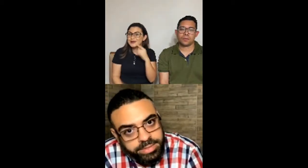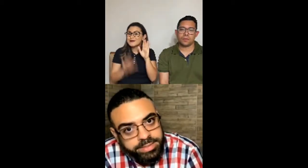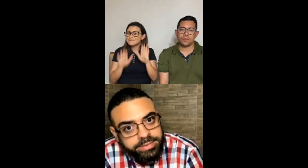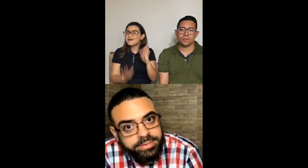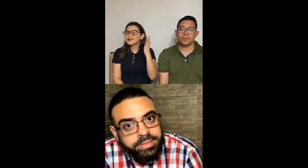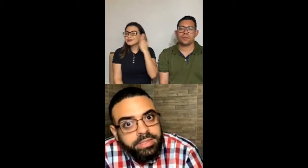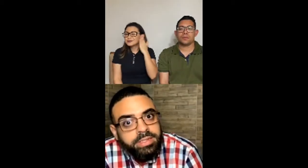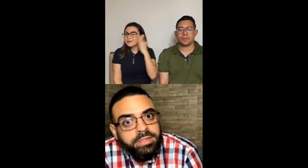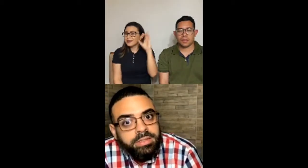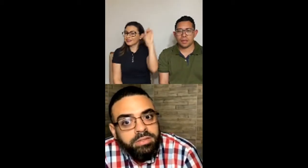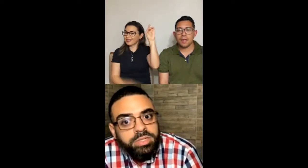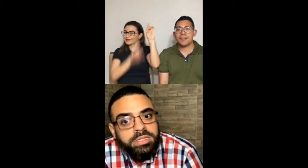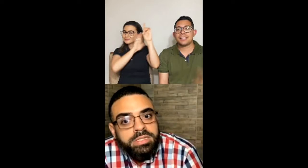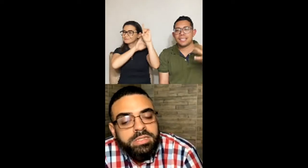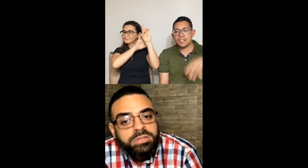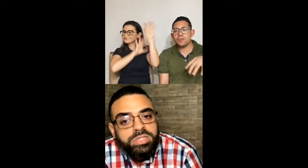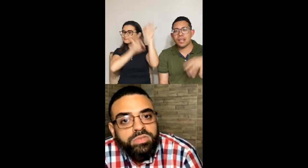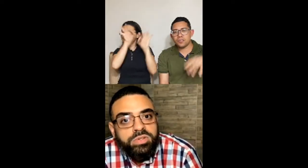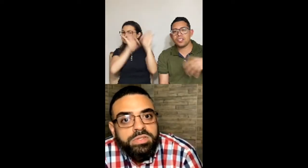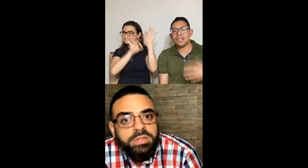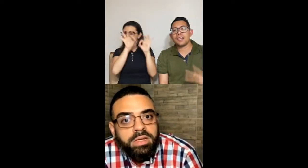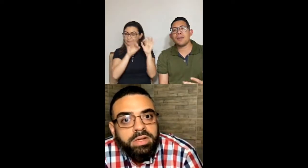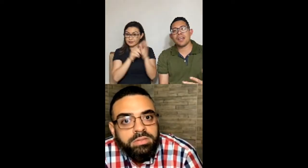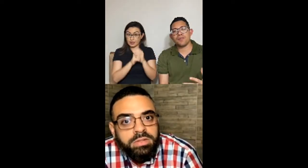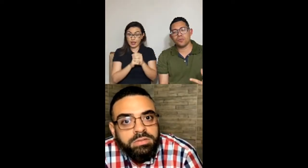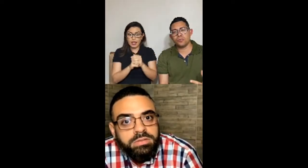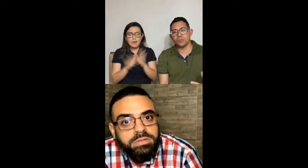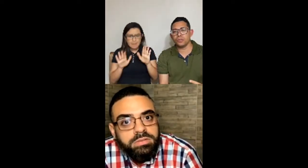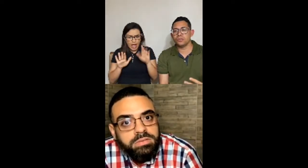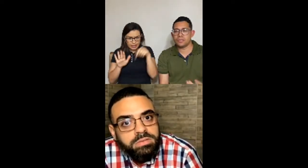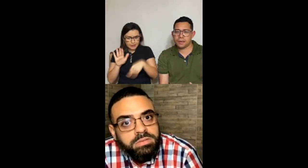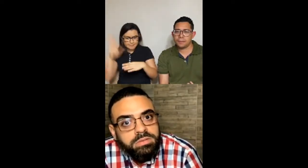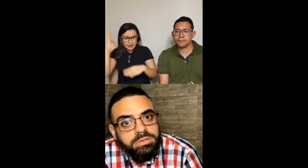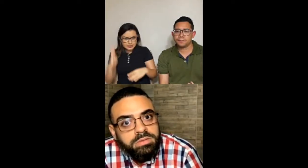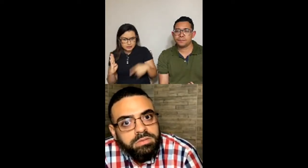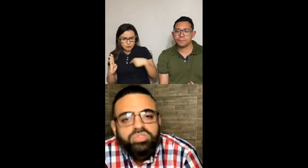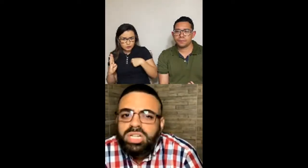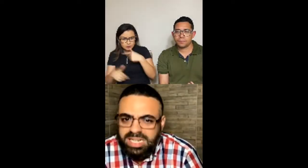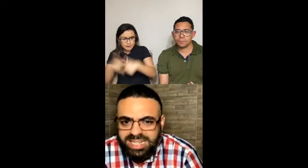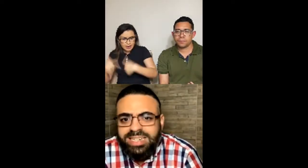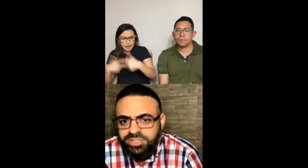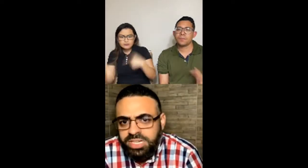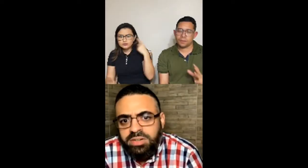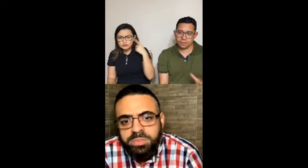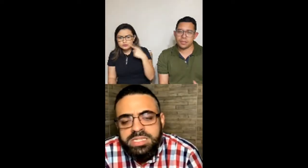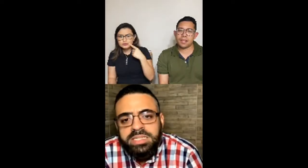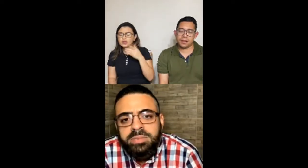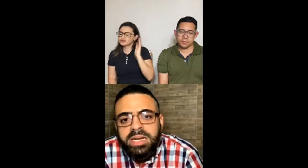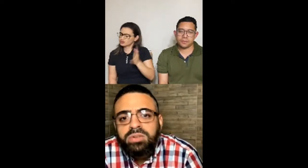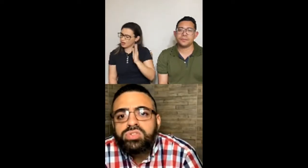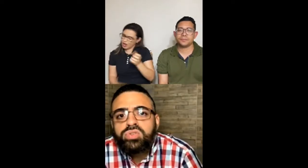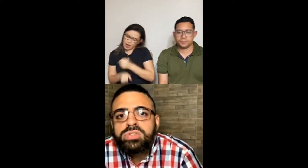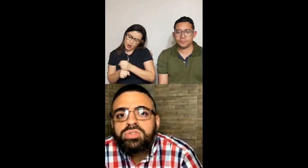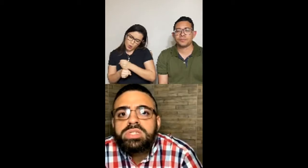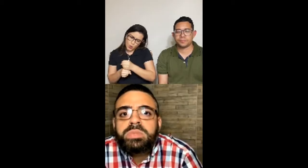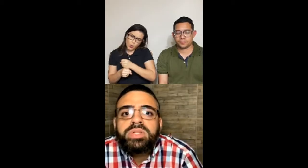surdos no campo. Mas eu sabia Mas aqui no Brasil você já trabalhava com surdos, né? Que não ia ter sido esforço